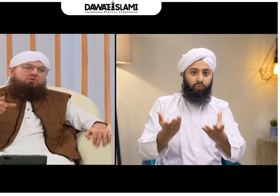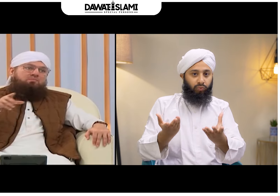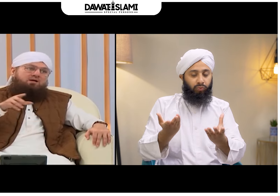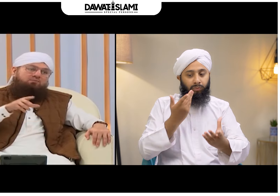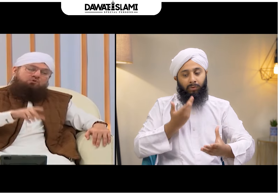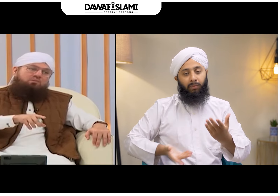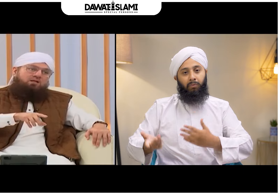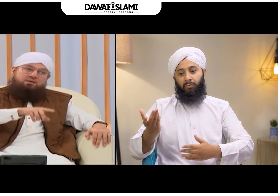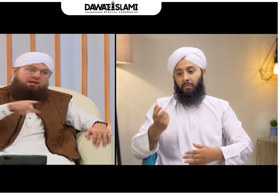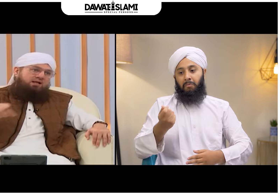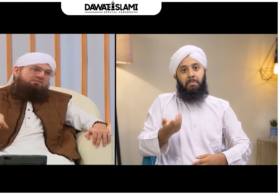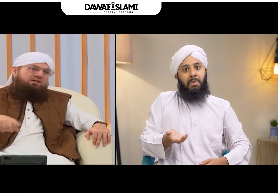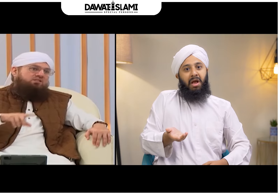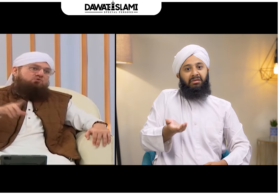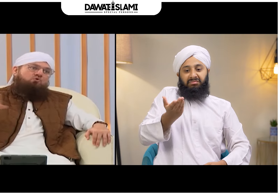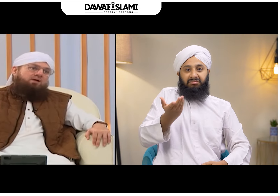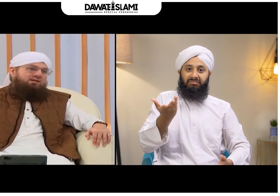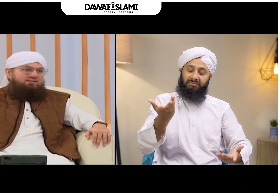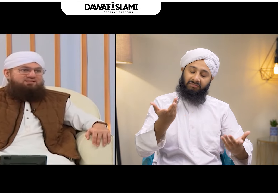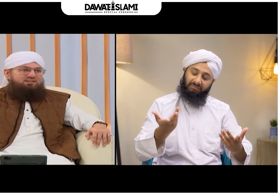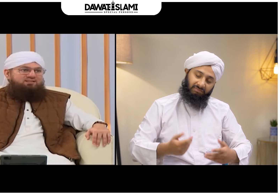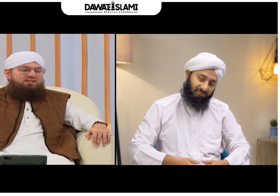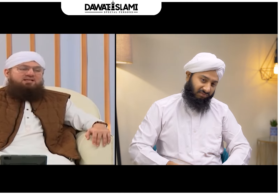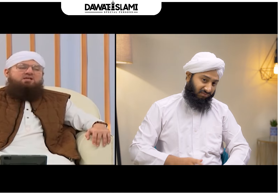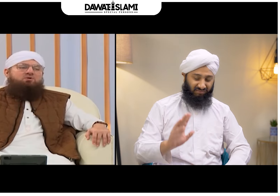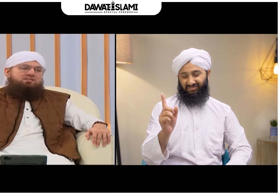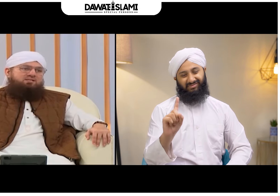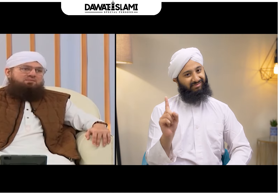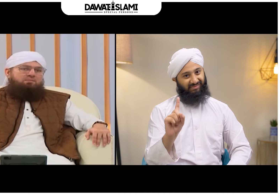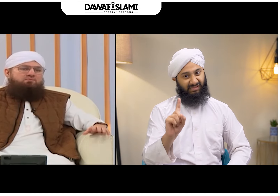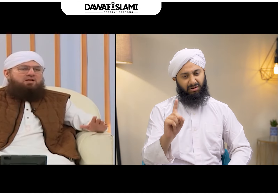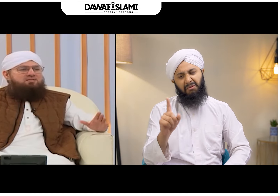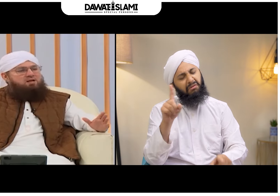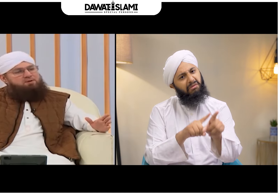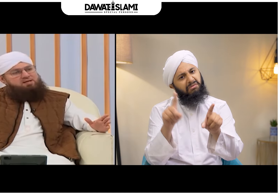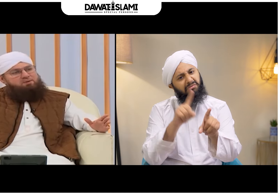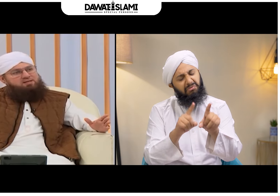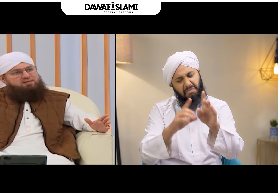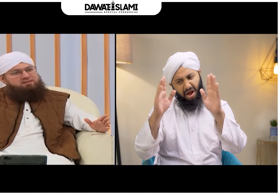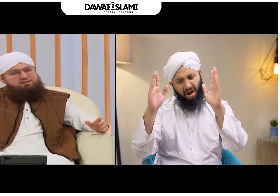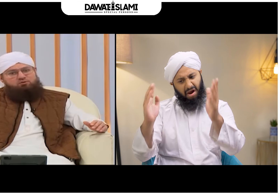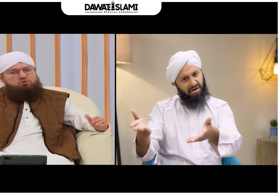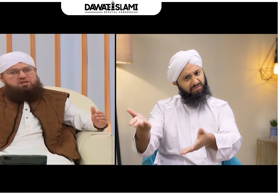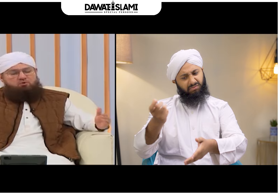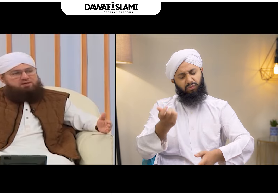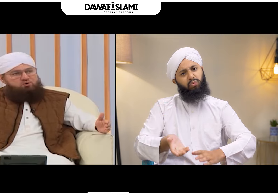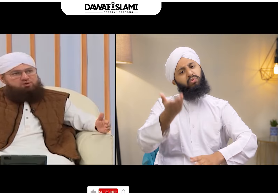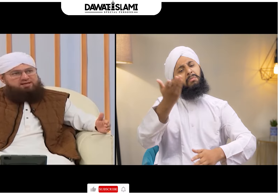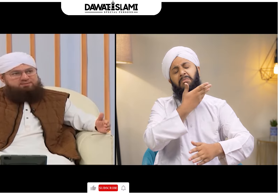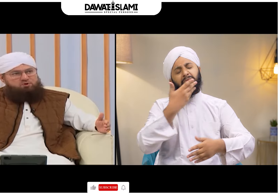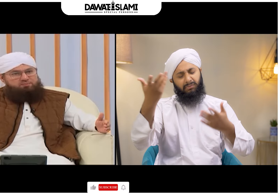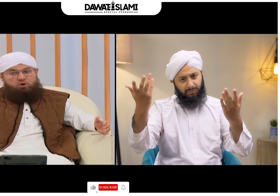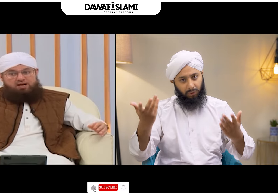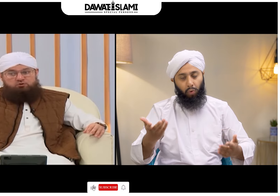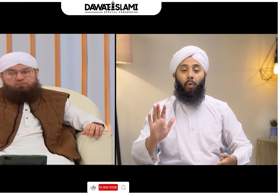تو مسلمان ہی کہلانے والے چیزوں کو مہنگا کر دیتے ہیں. یہ نہیں ہونا چاہیے. سلمان میں سارا سال پڑا ہے کمانے کے لیے. تو یہ کاروباری لوگ